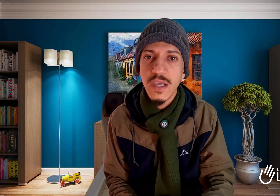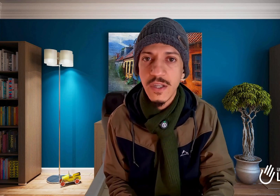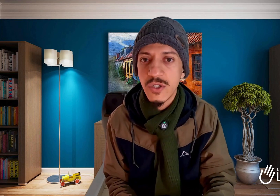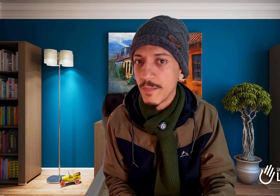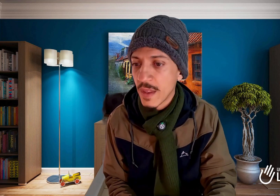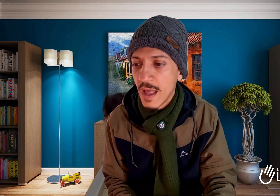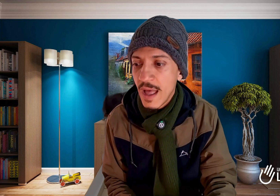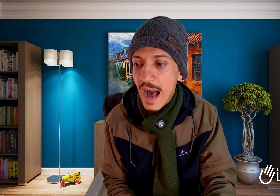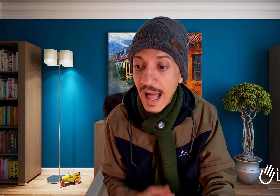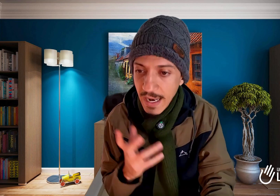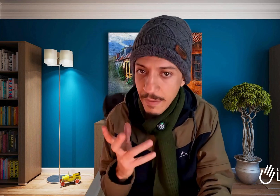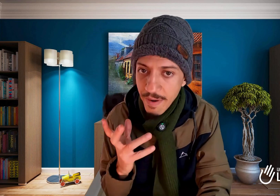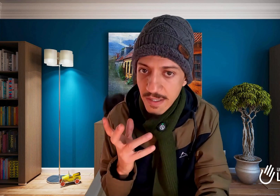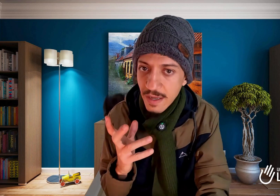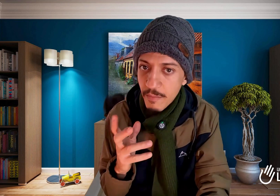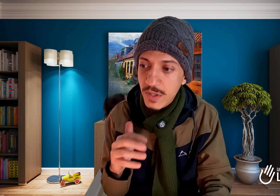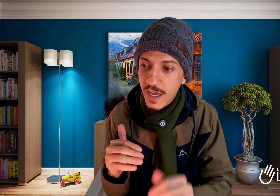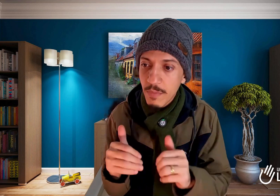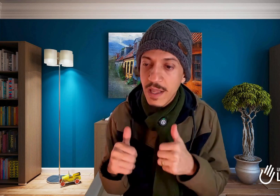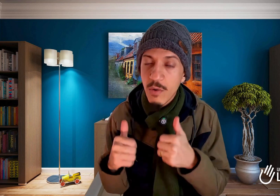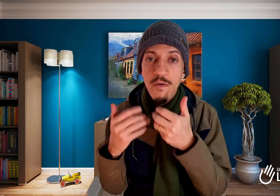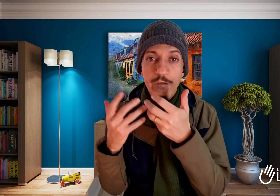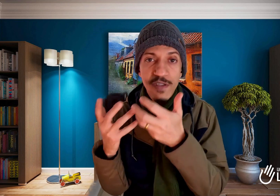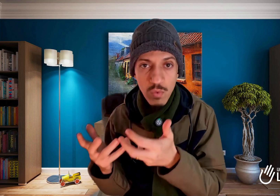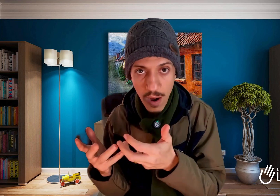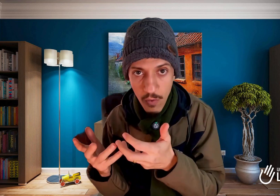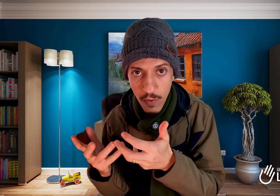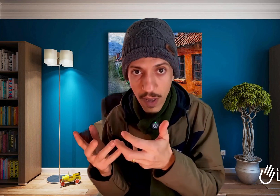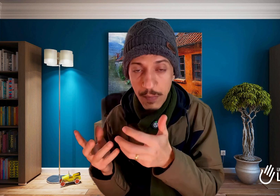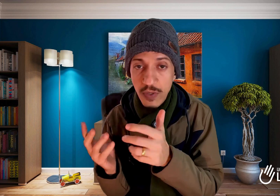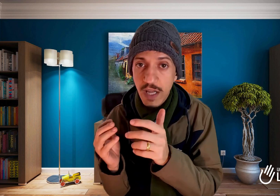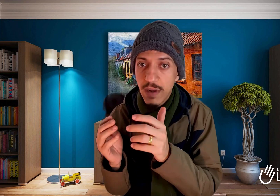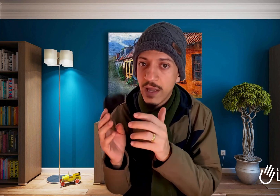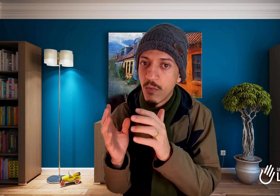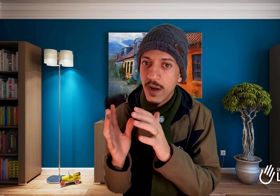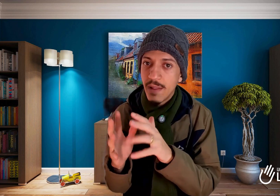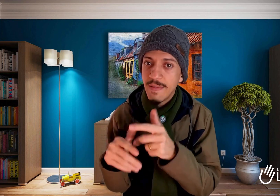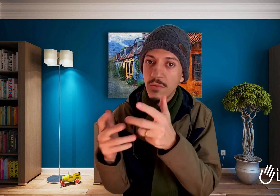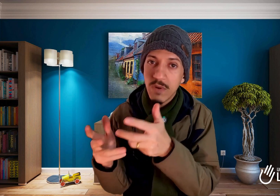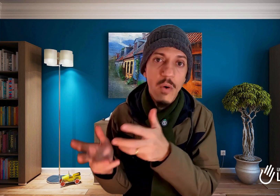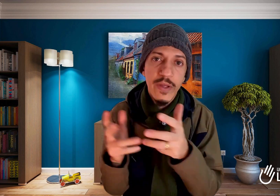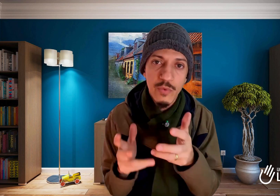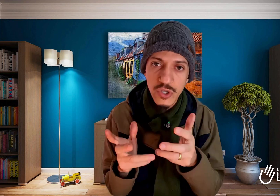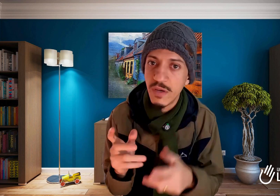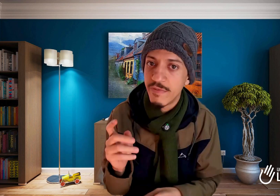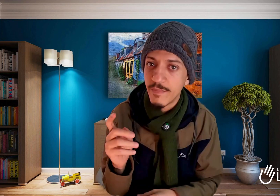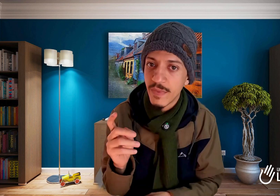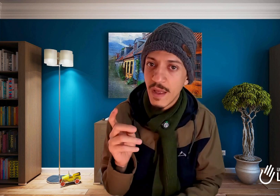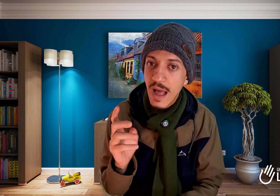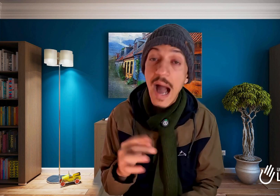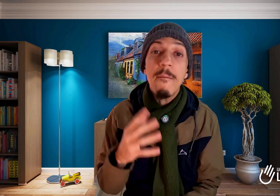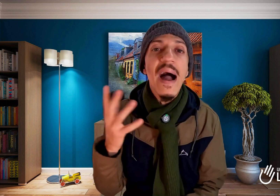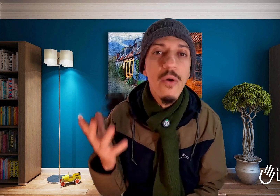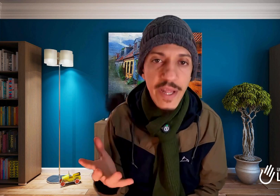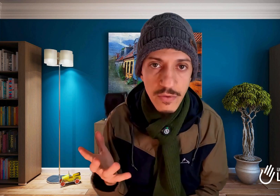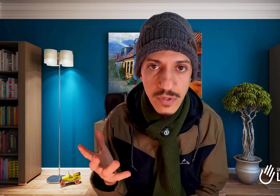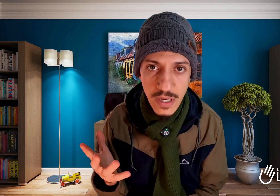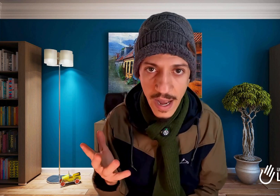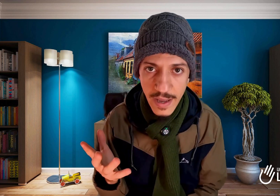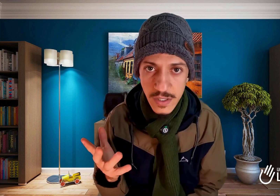seguinte: a Libras, por ser uma língua visual e por ser uma língua natural e intuitiva, a maioria dos sinais, e